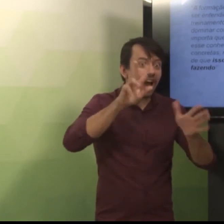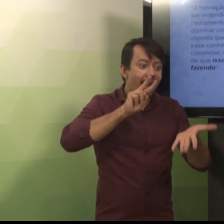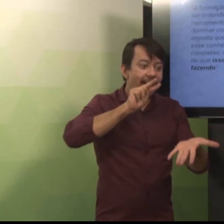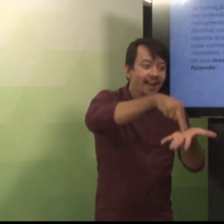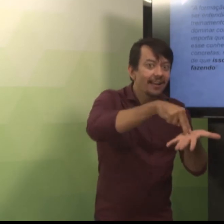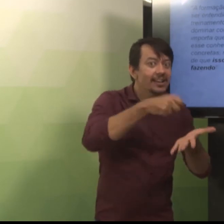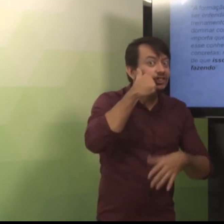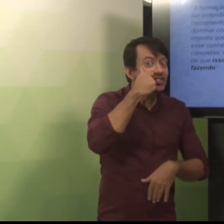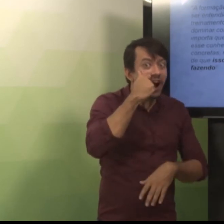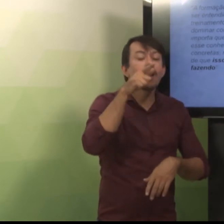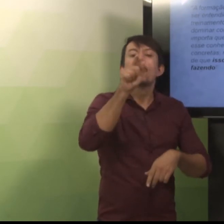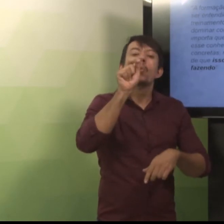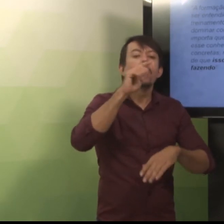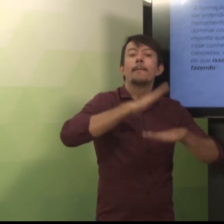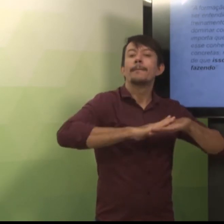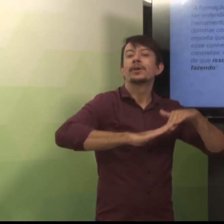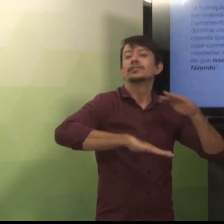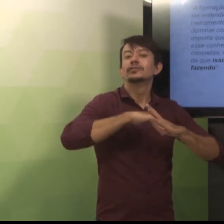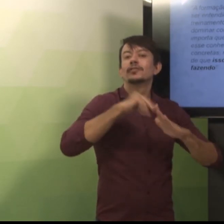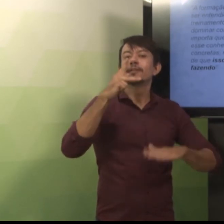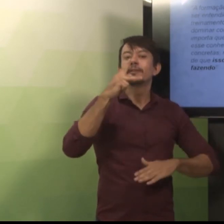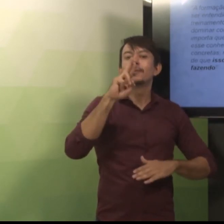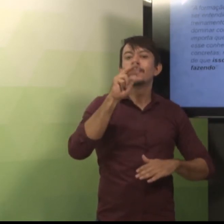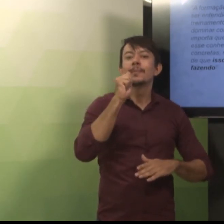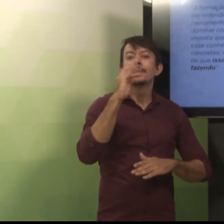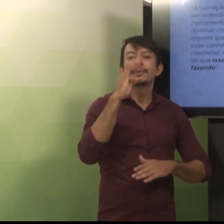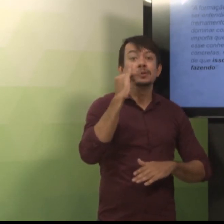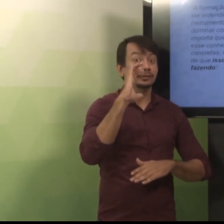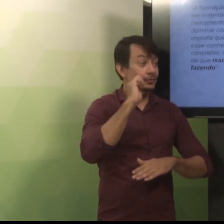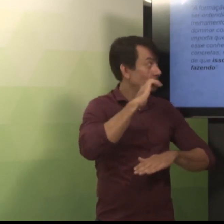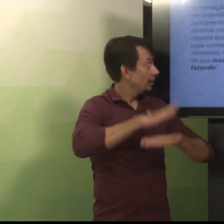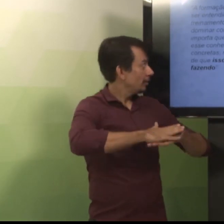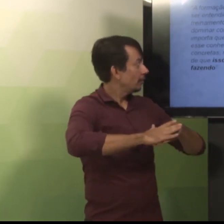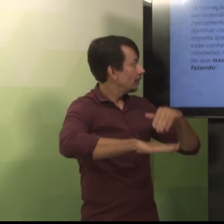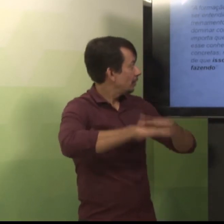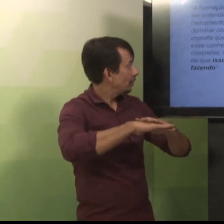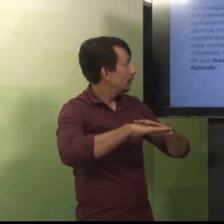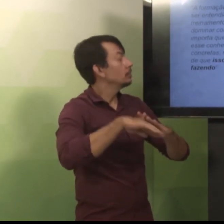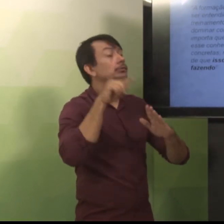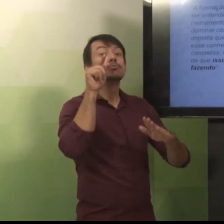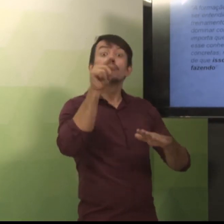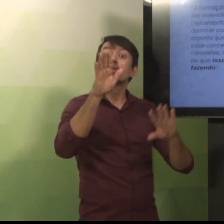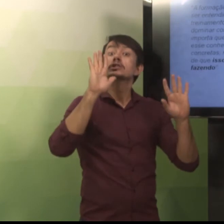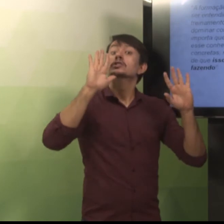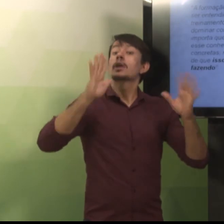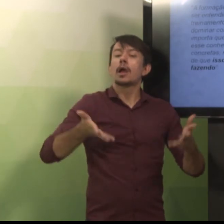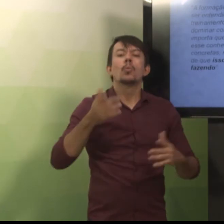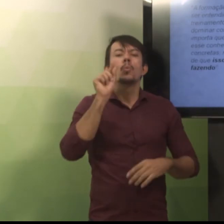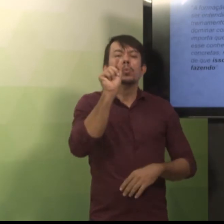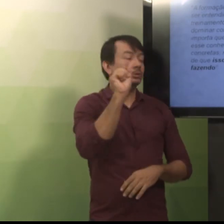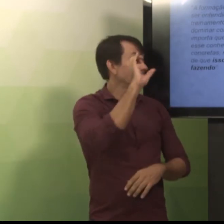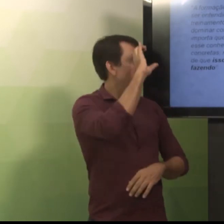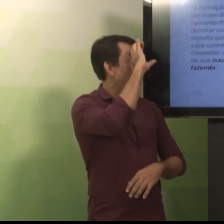na prática, de forma concreta, presencial. Isso é prática.